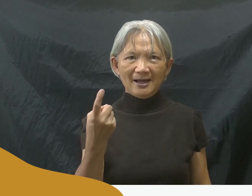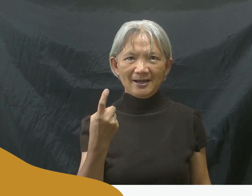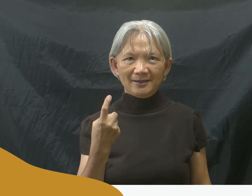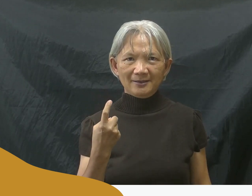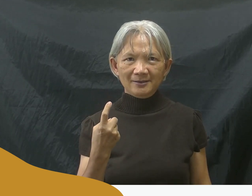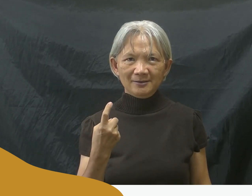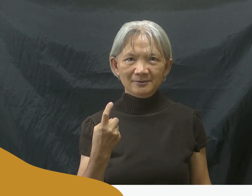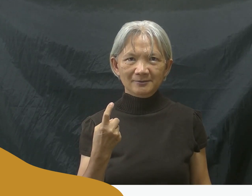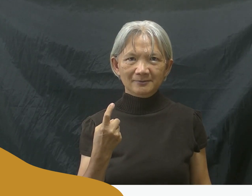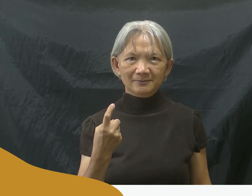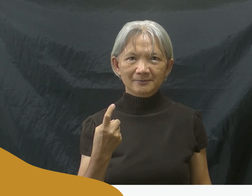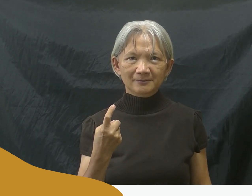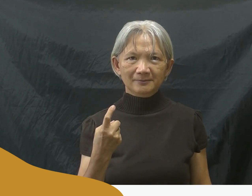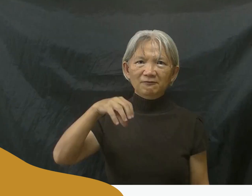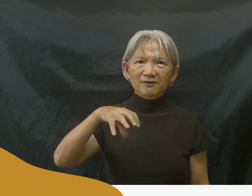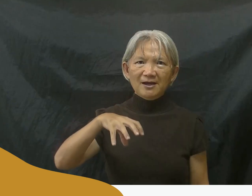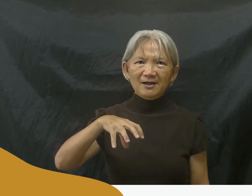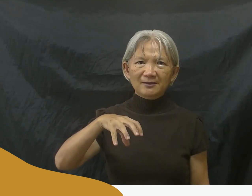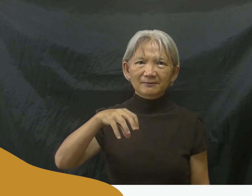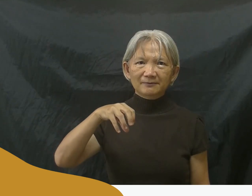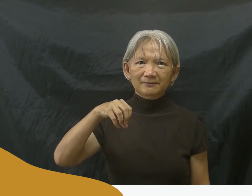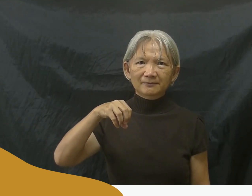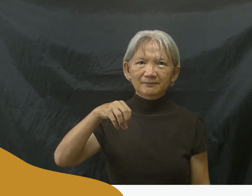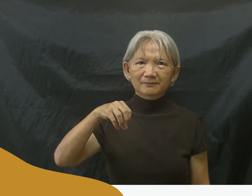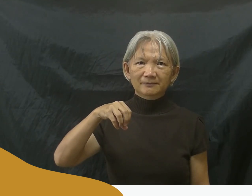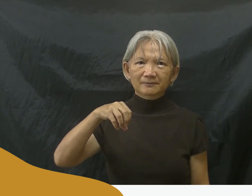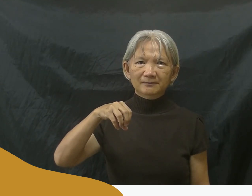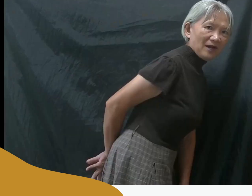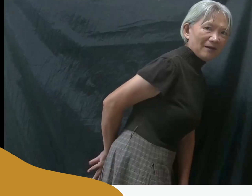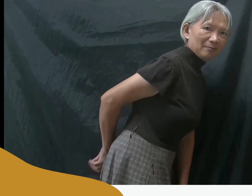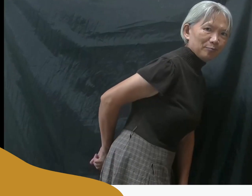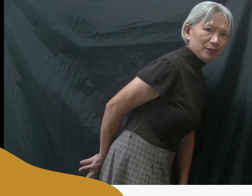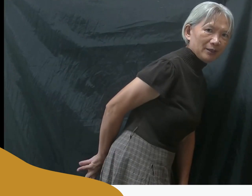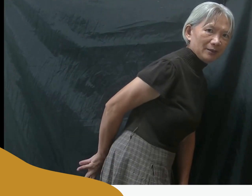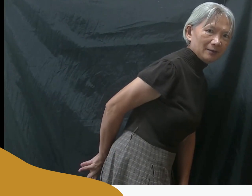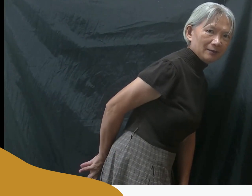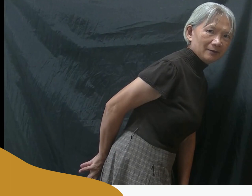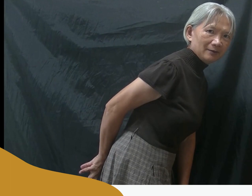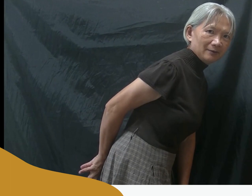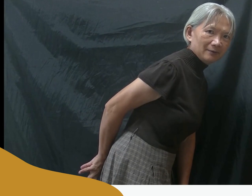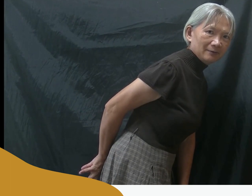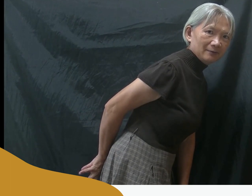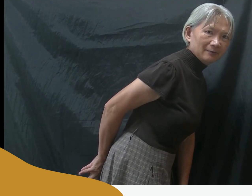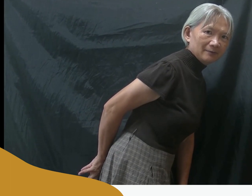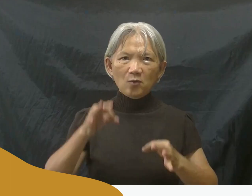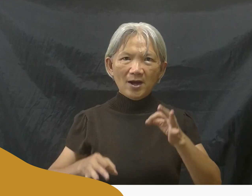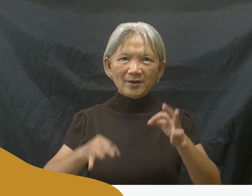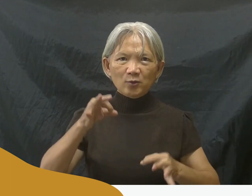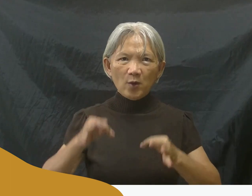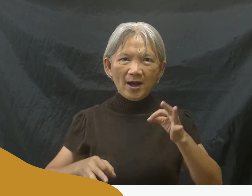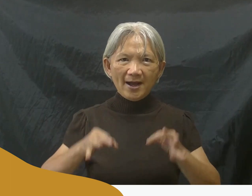来，放，放屁，玩玩，